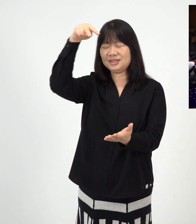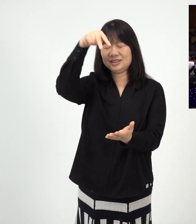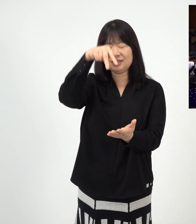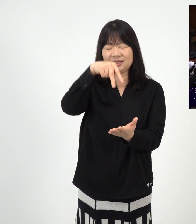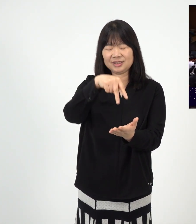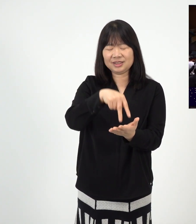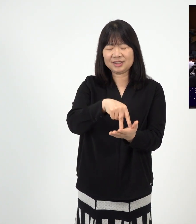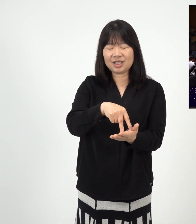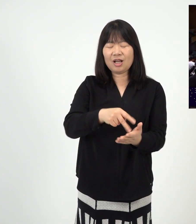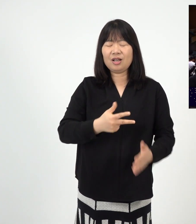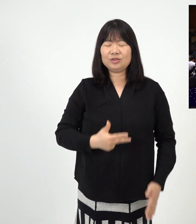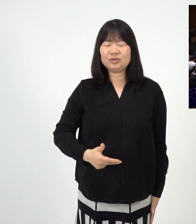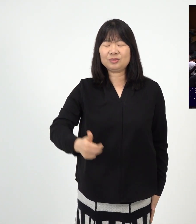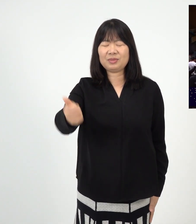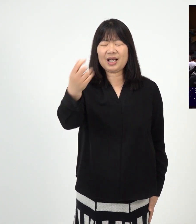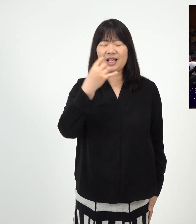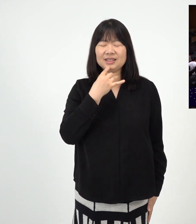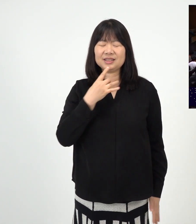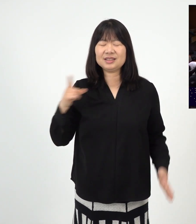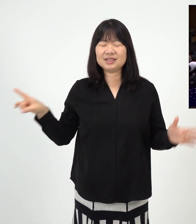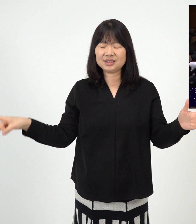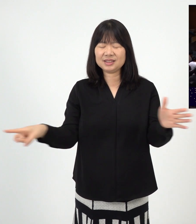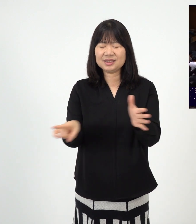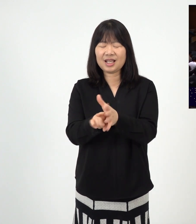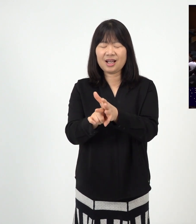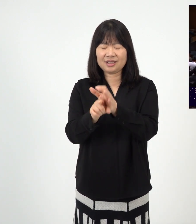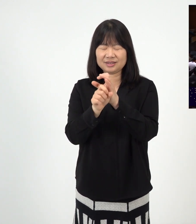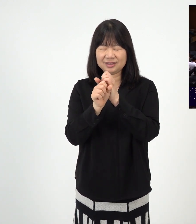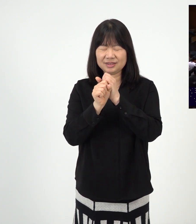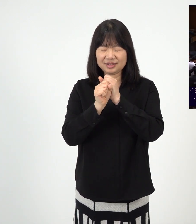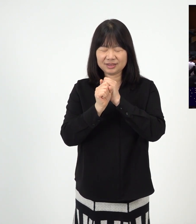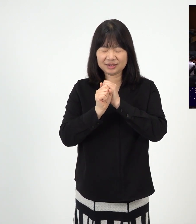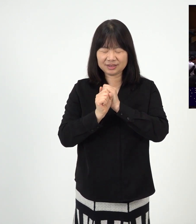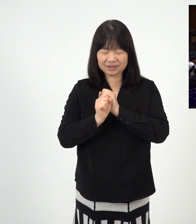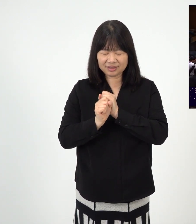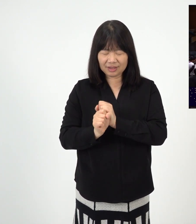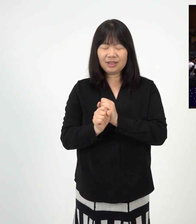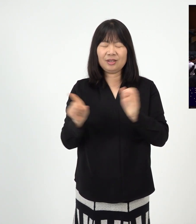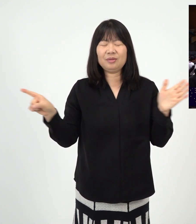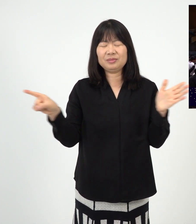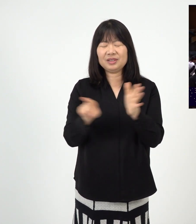일어서리. 주만 의지하리. 믿음으로 의지하리.